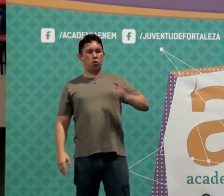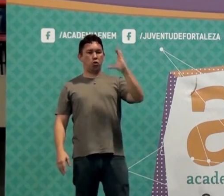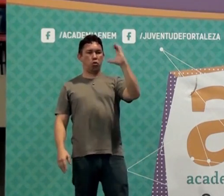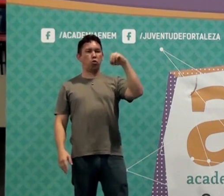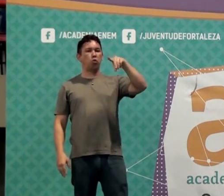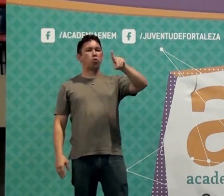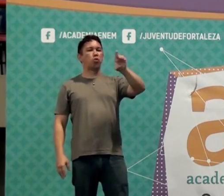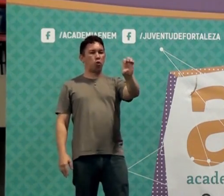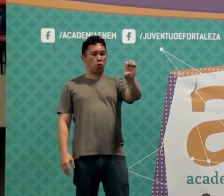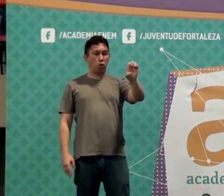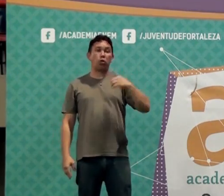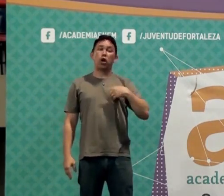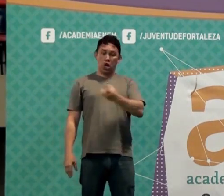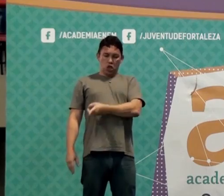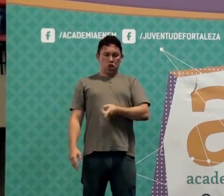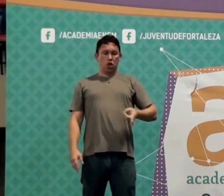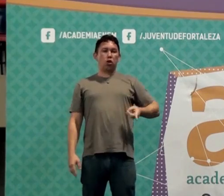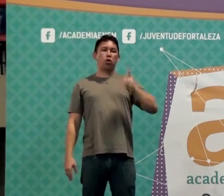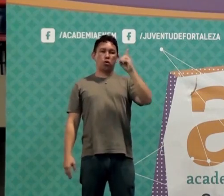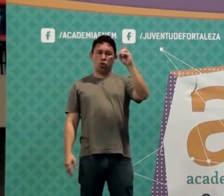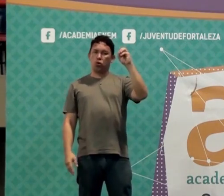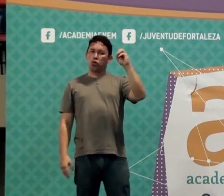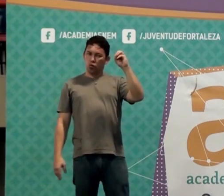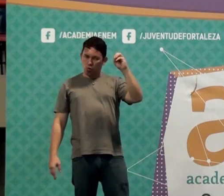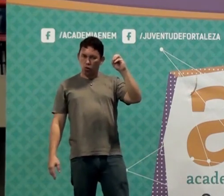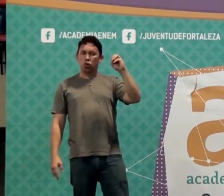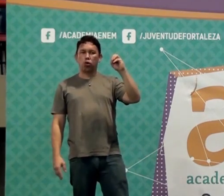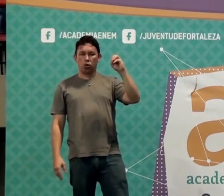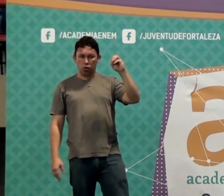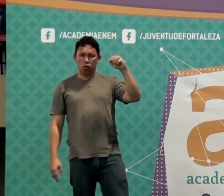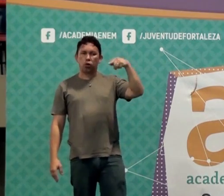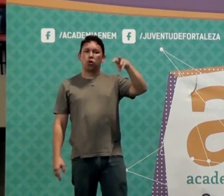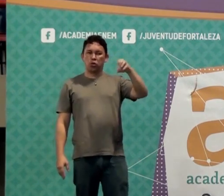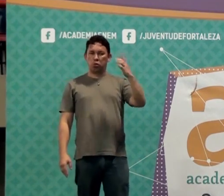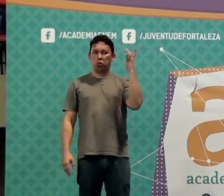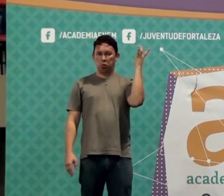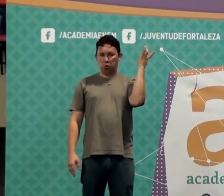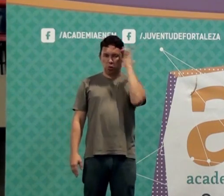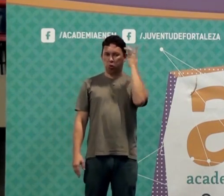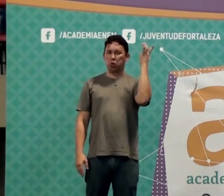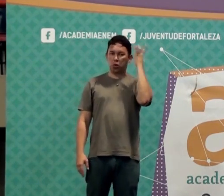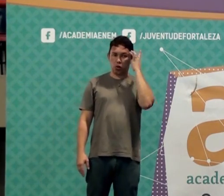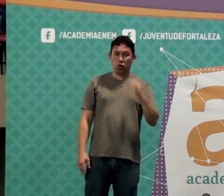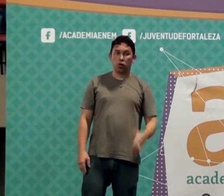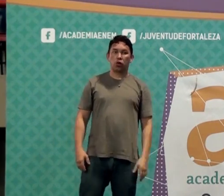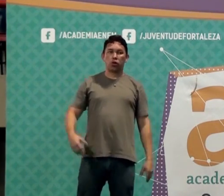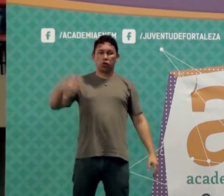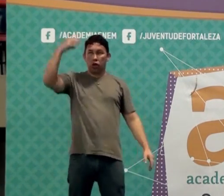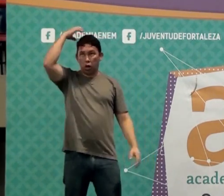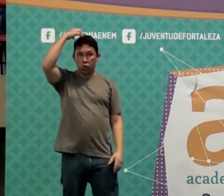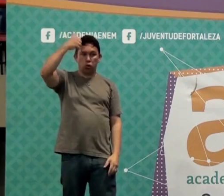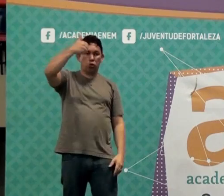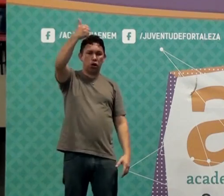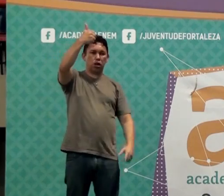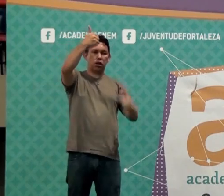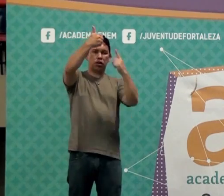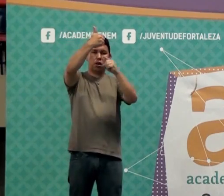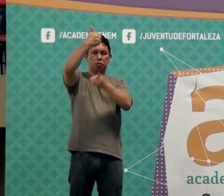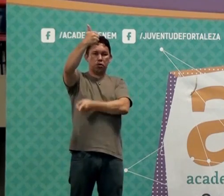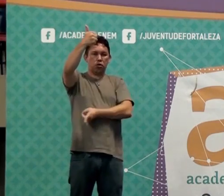viu? Barão é só pra... É só nobre. Tá o quê? Barão, pronto. É só pra dizer que é nobre, pra